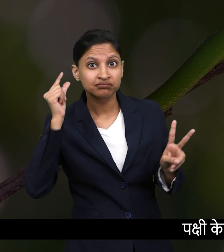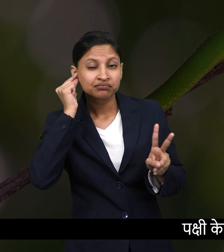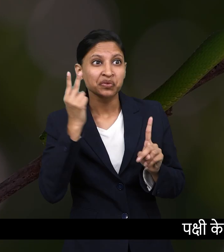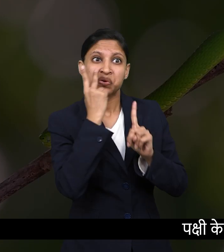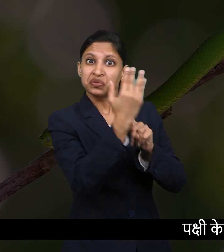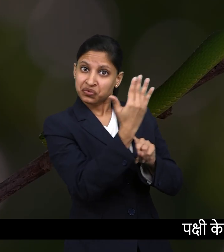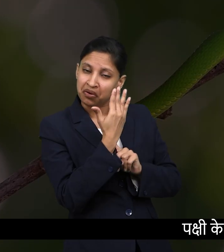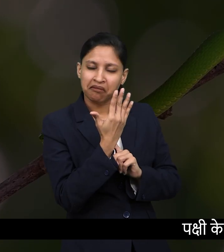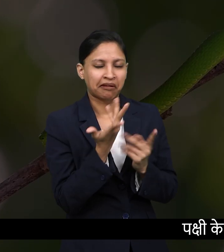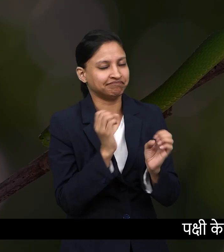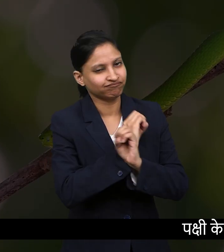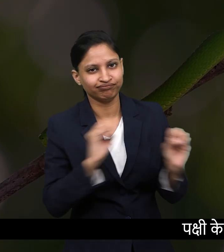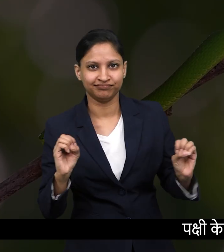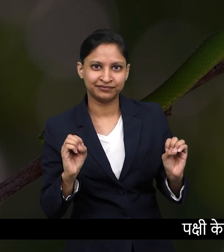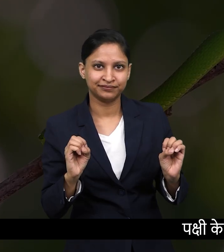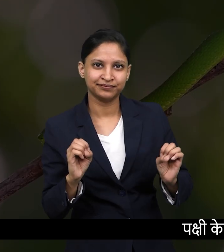बाहर से दिखाई नहीं देते।